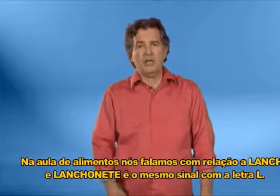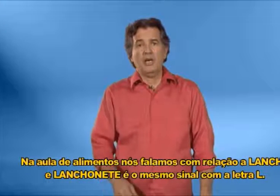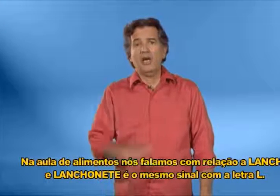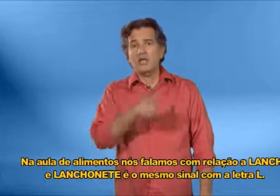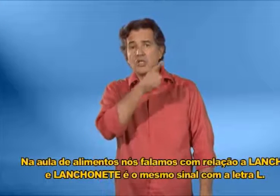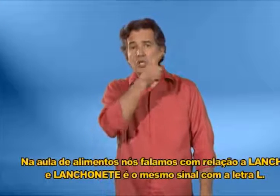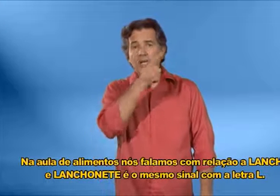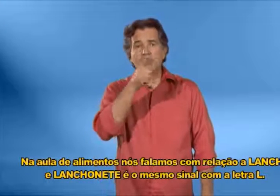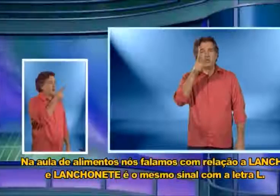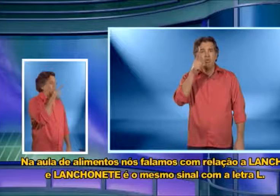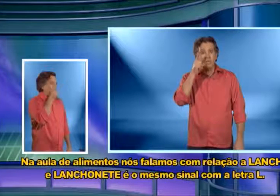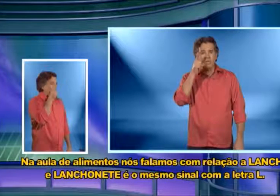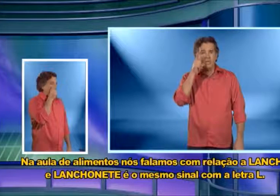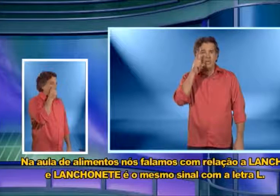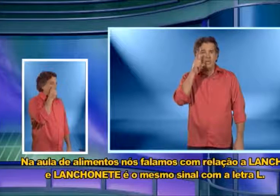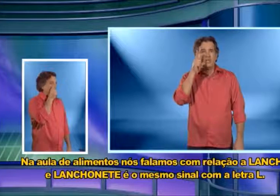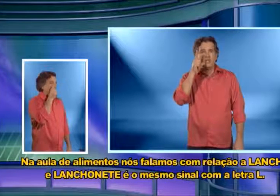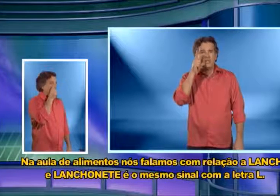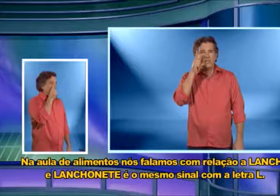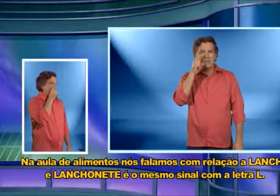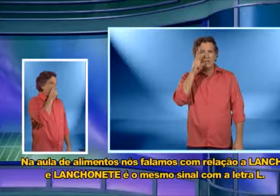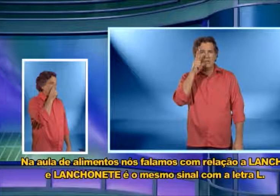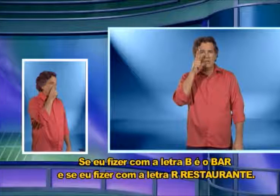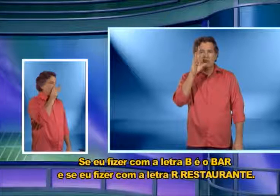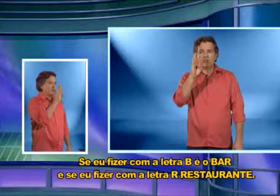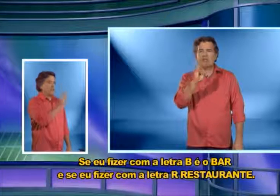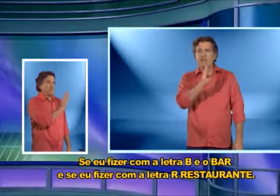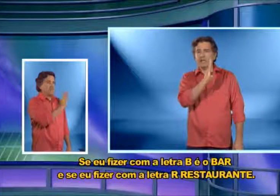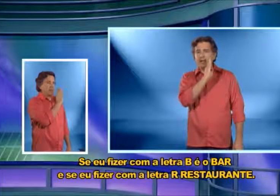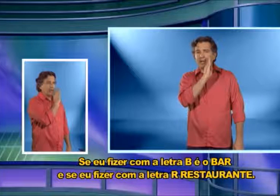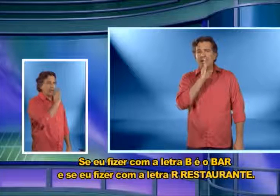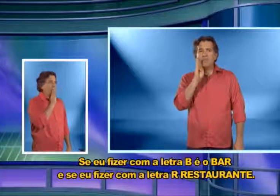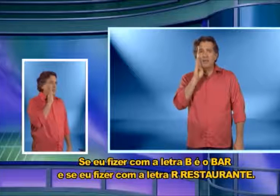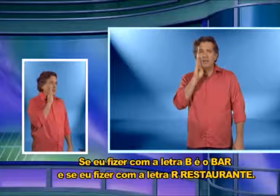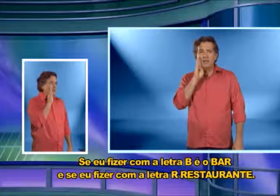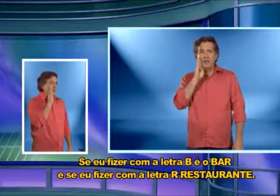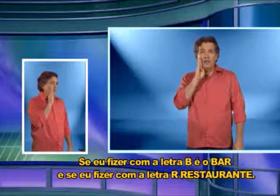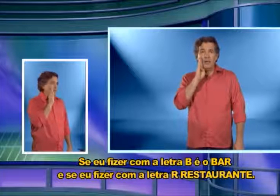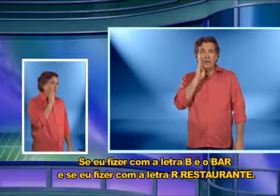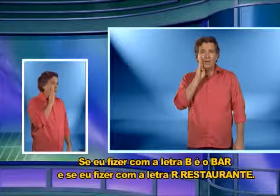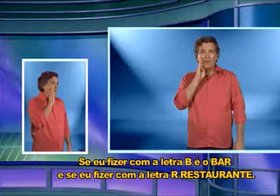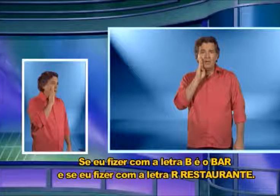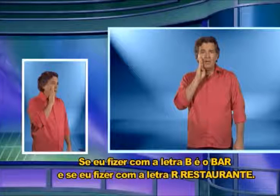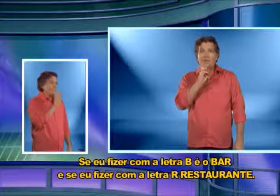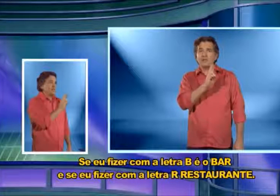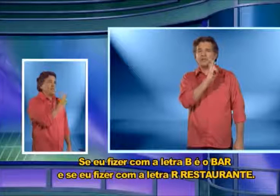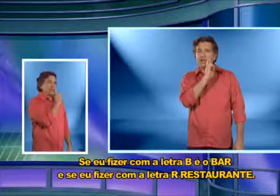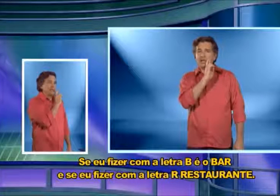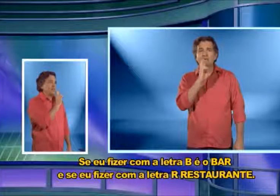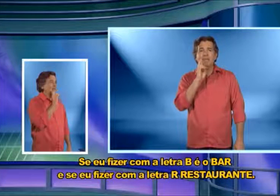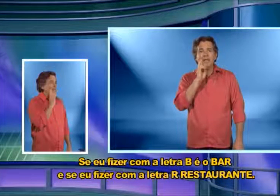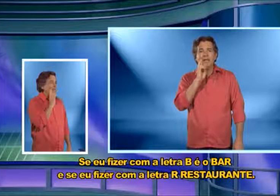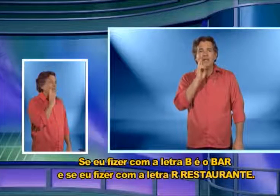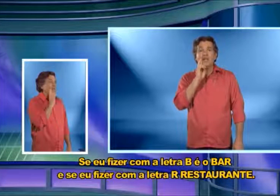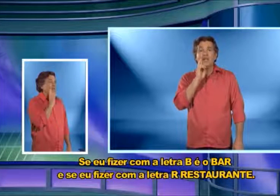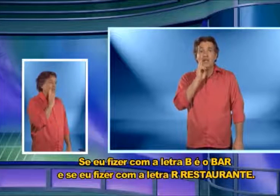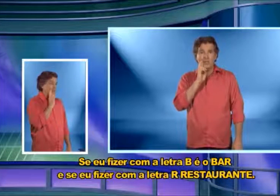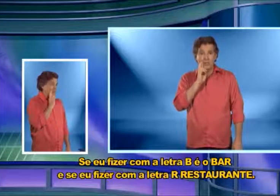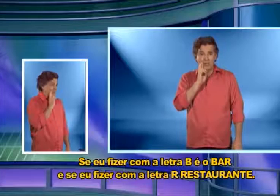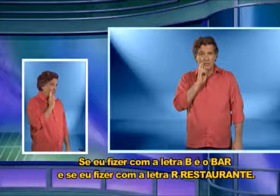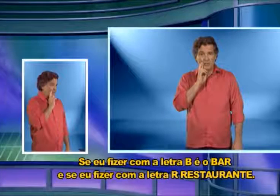lanche. Lanche e lanchonete é o mesmo sinal. Se eu fizer com a letra B, é o bar. E se eu fizer com a letra